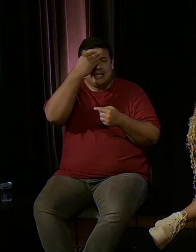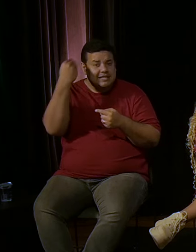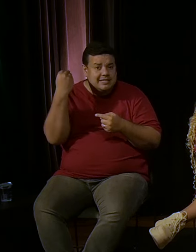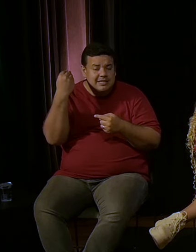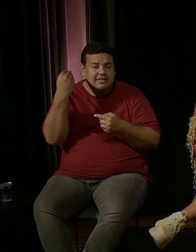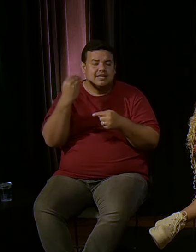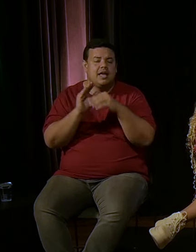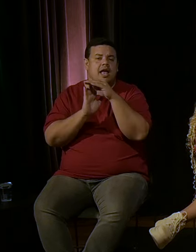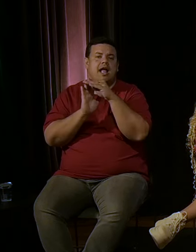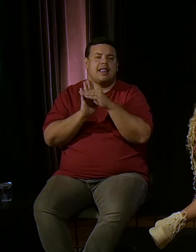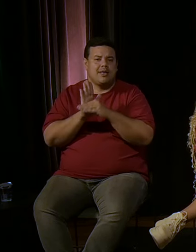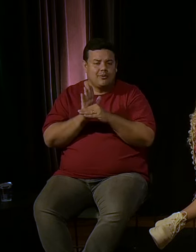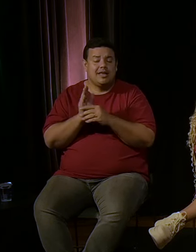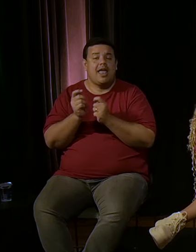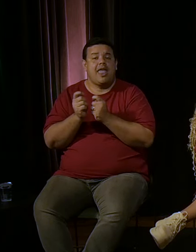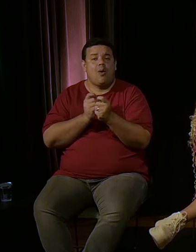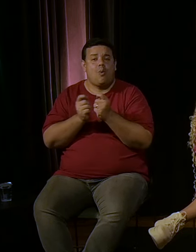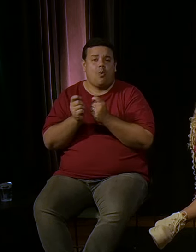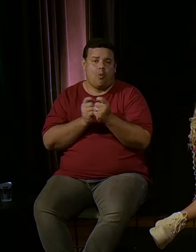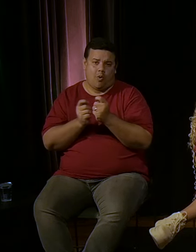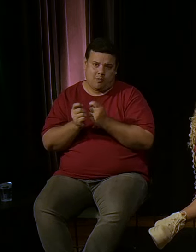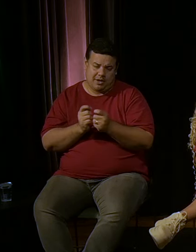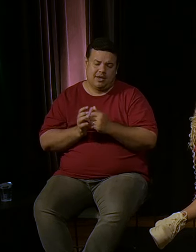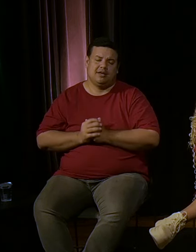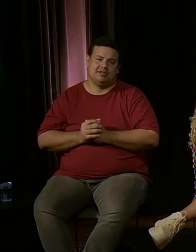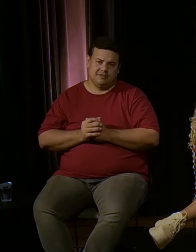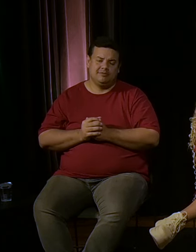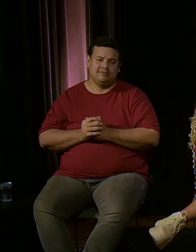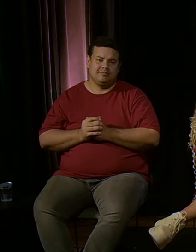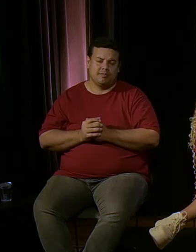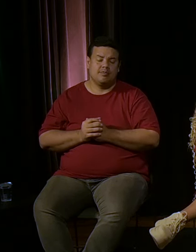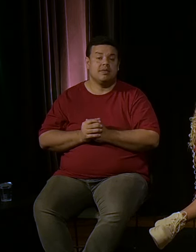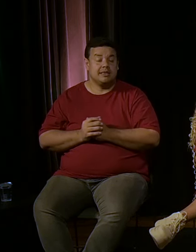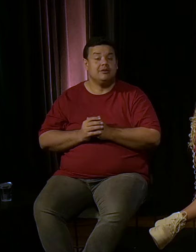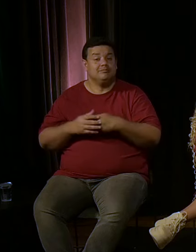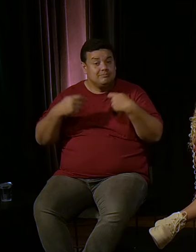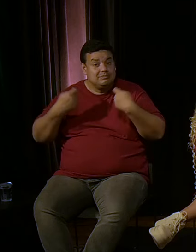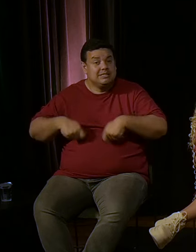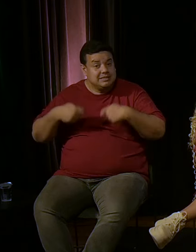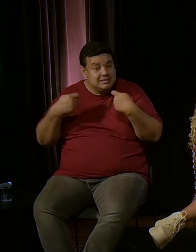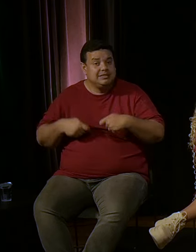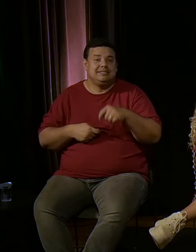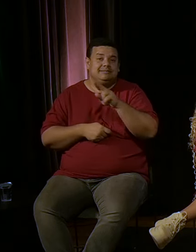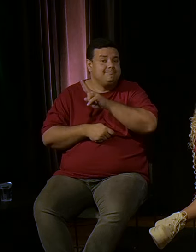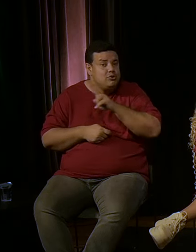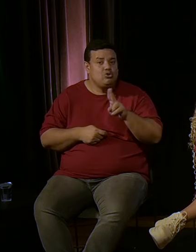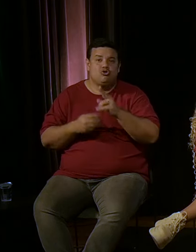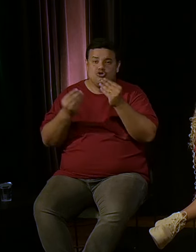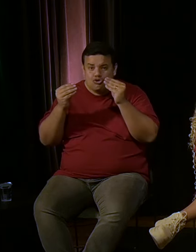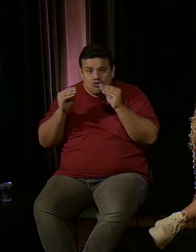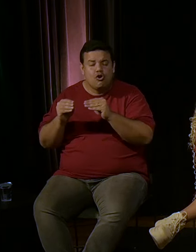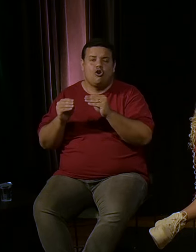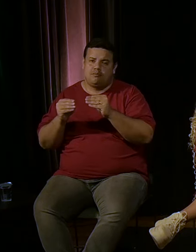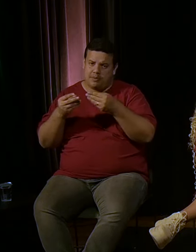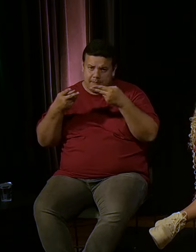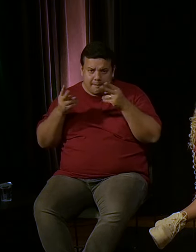com essa categoria econômica também, né? E como é necessário nomear e manter